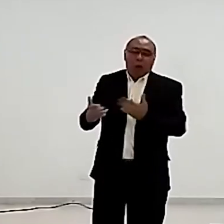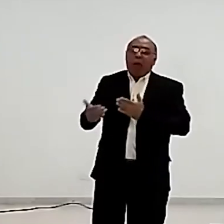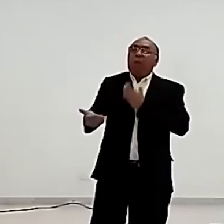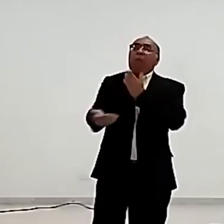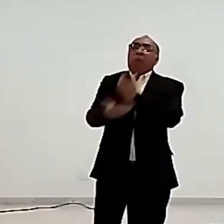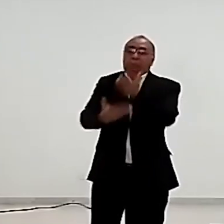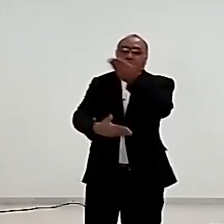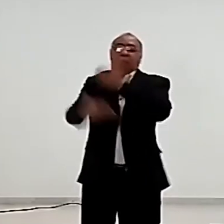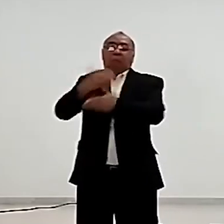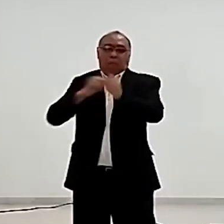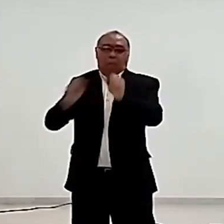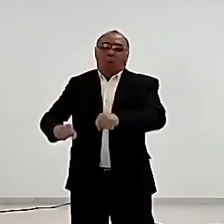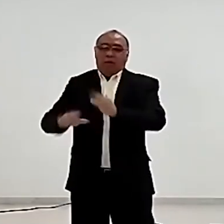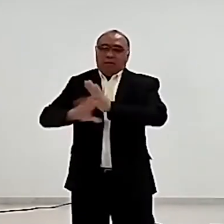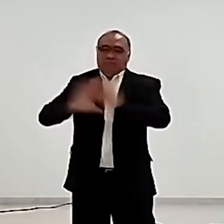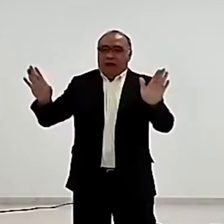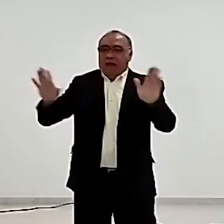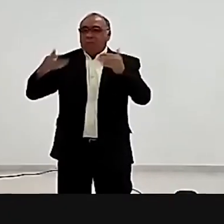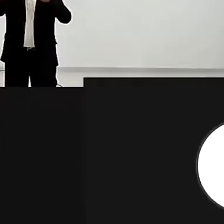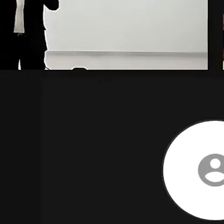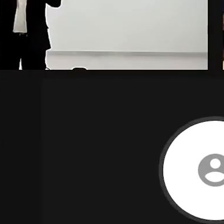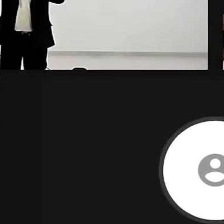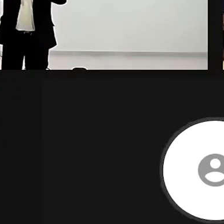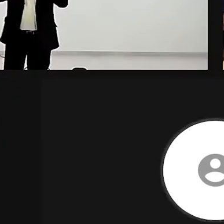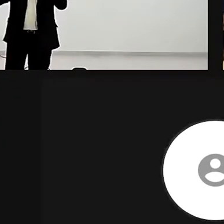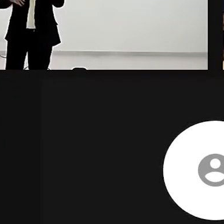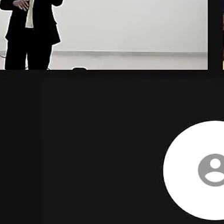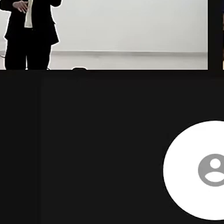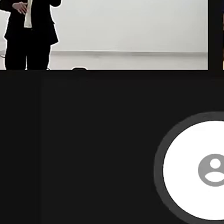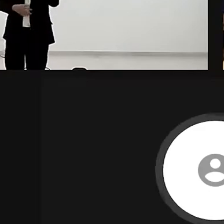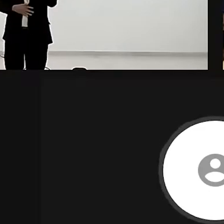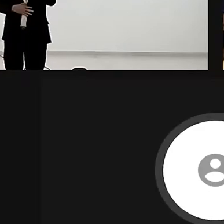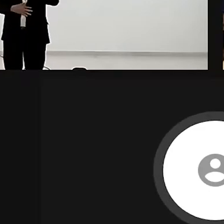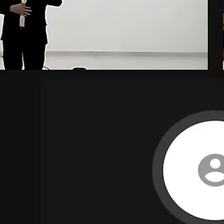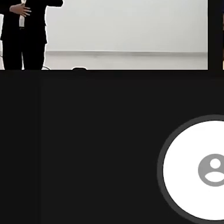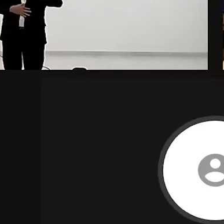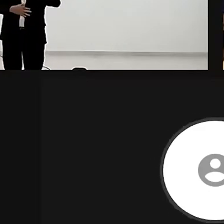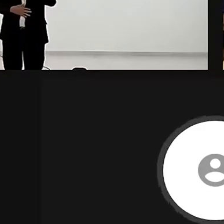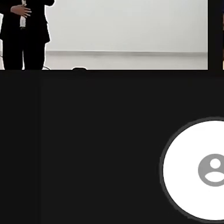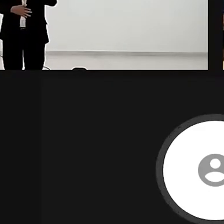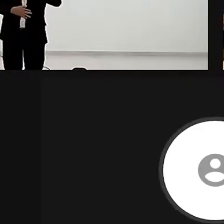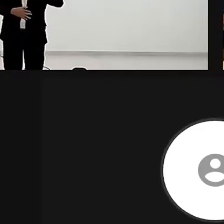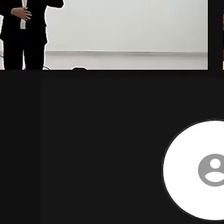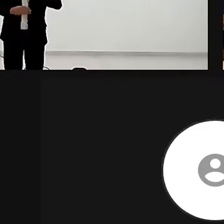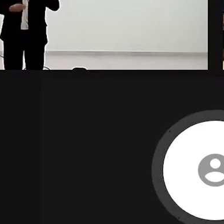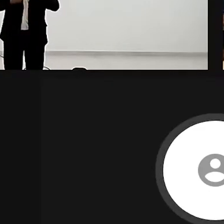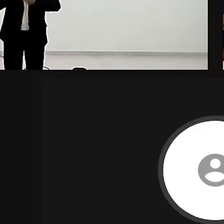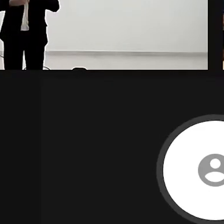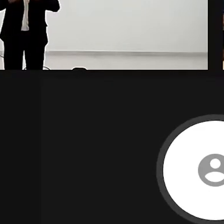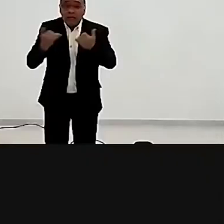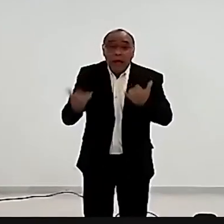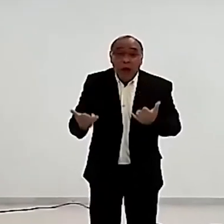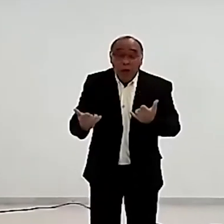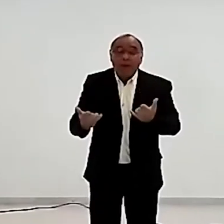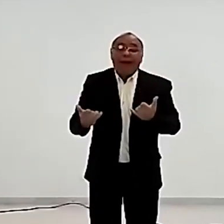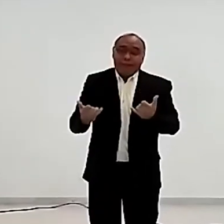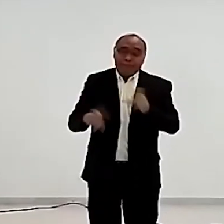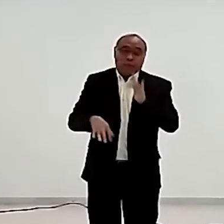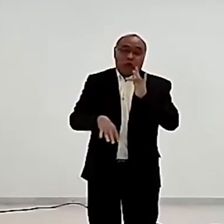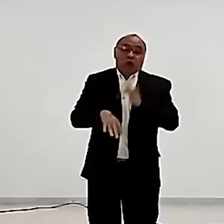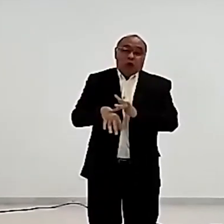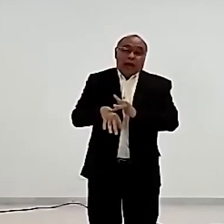que iban a ser en los pinceles estaban belisario licencias la respuesta es que frente al transporte particular